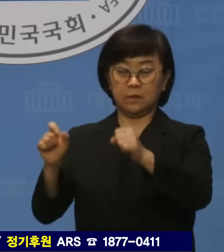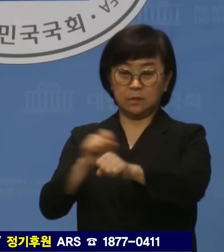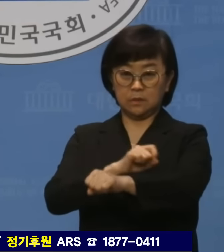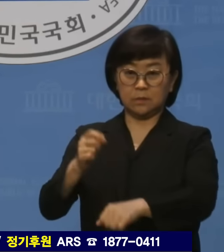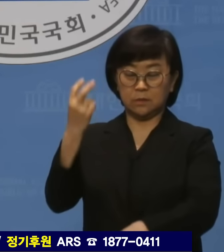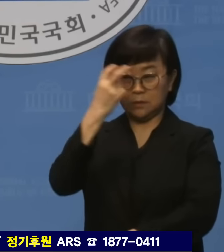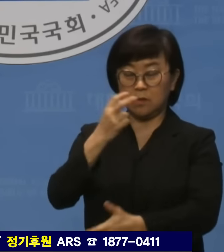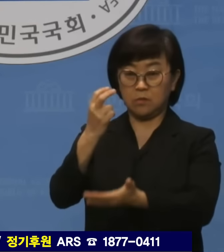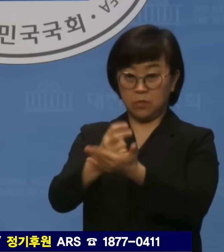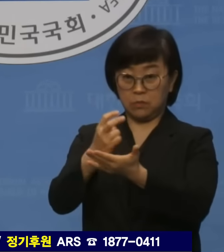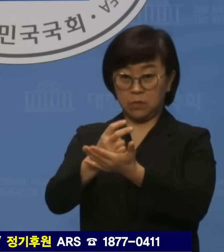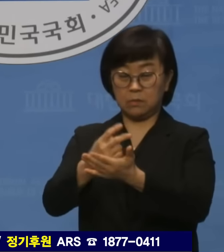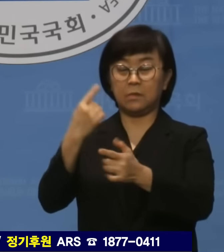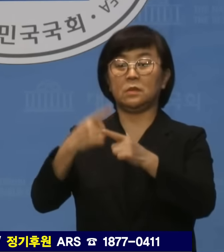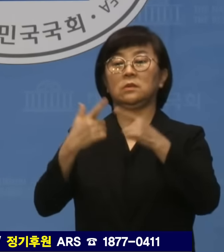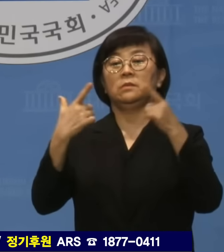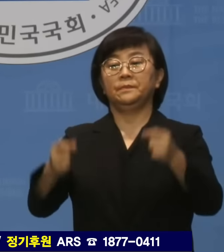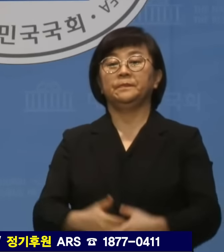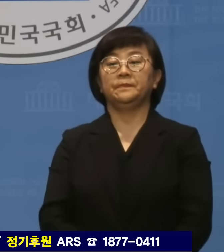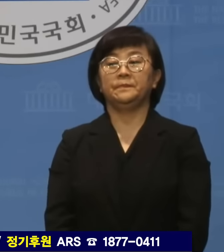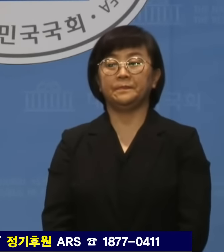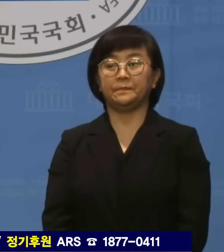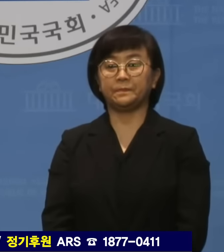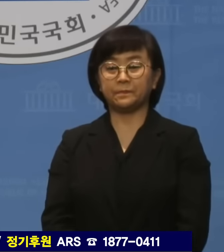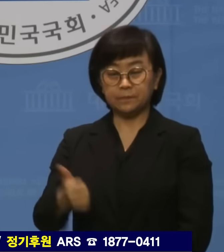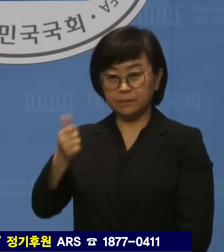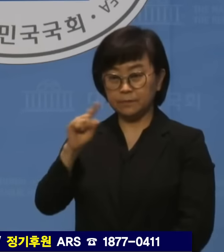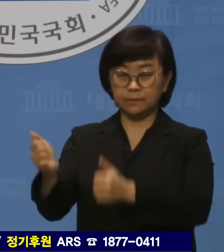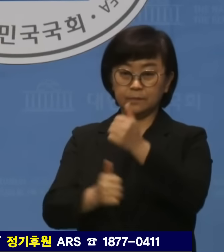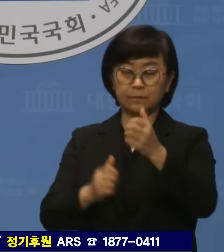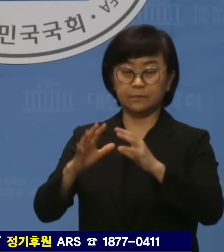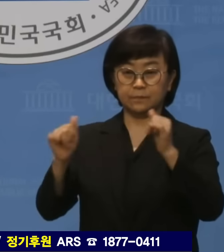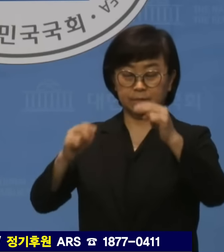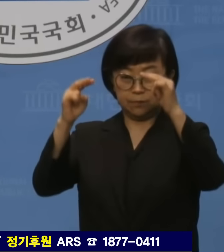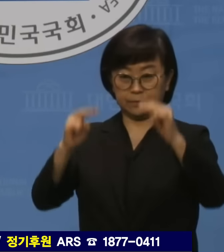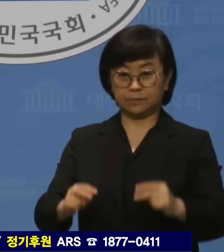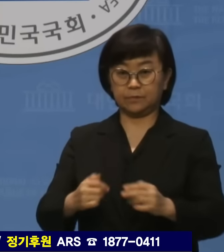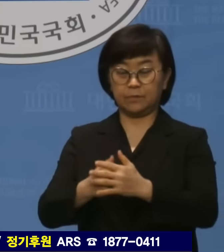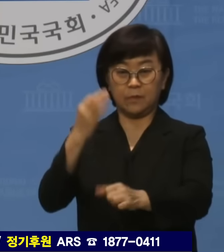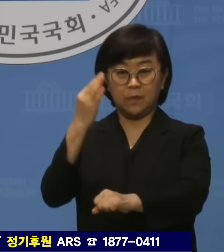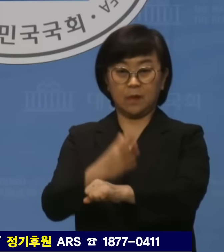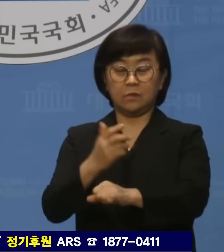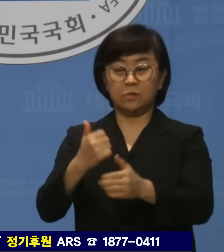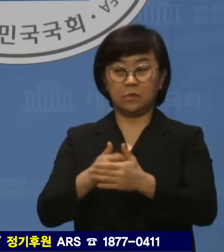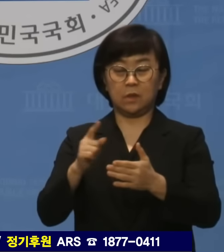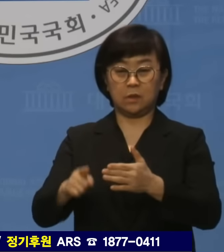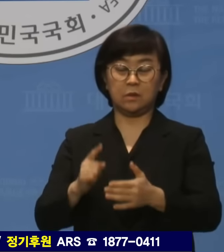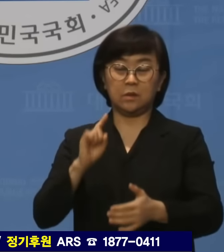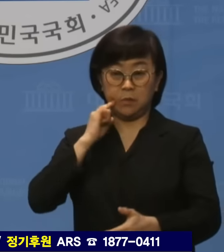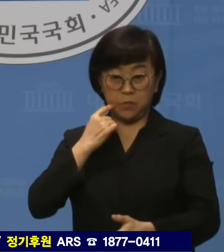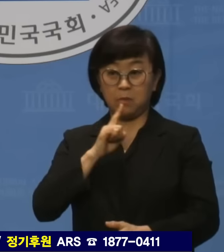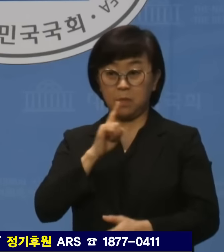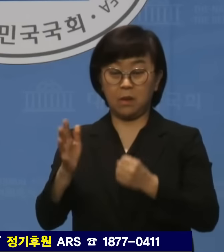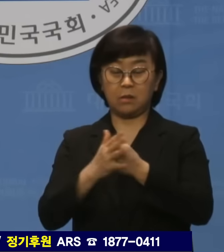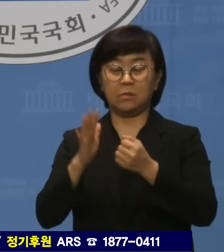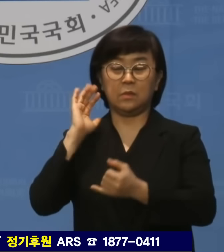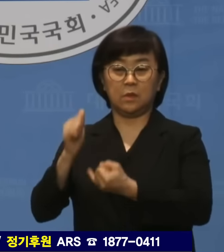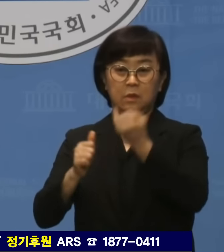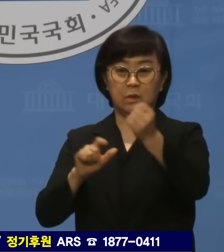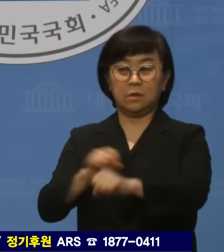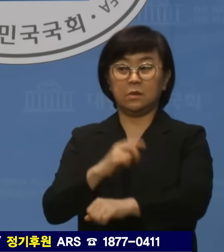법안 역시 마찬가지입니다 한동훈 위원장은 국민 눈높이가 단순한 미사여구가 아니라면 김건희